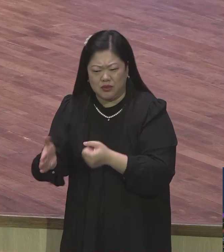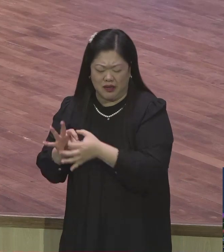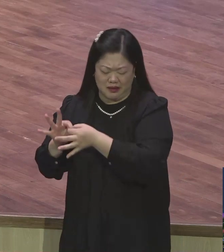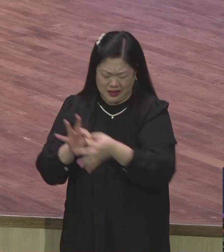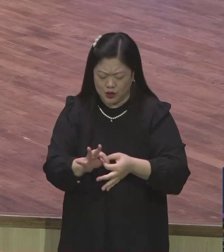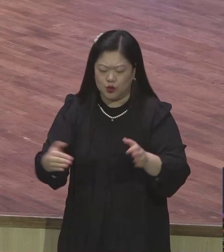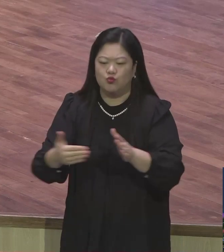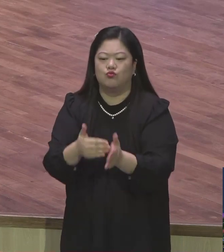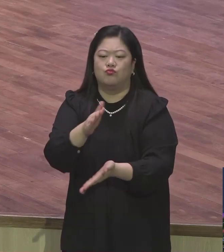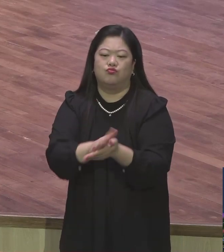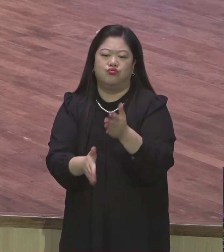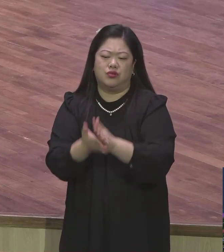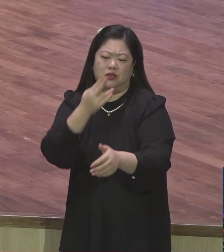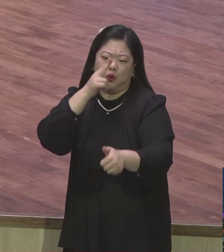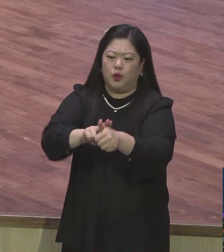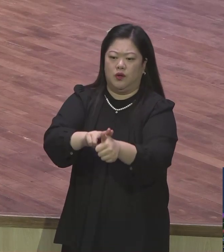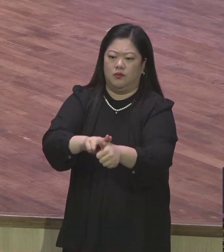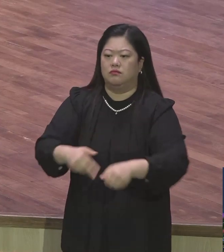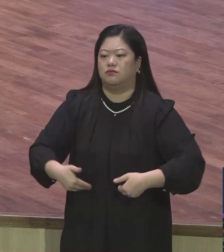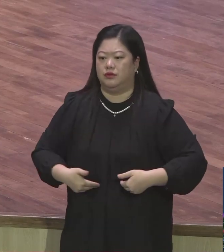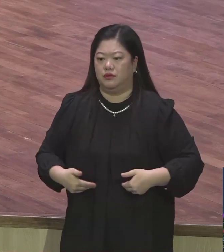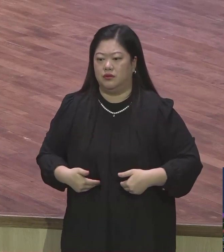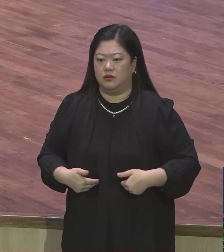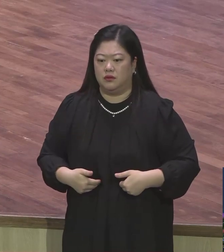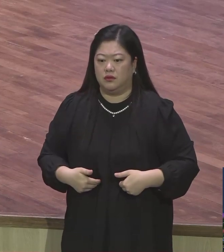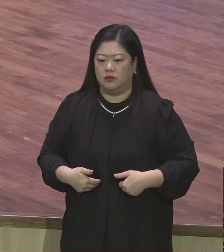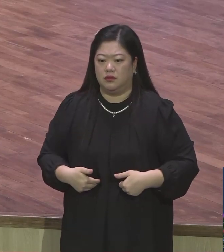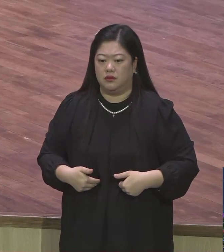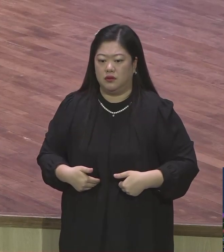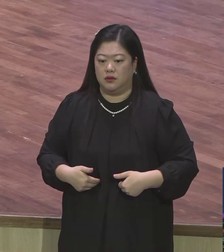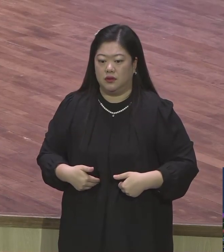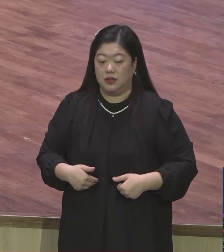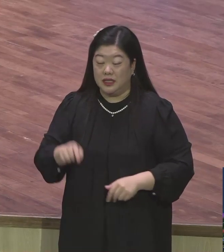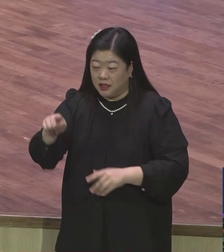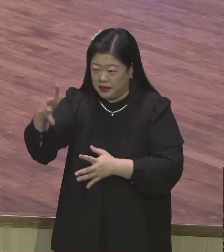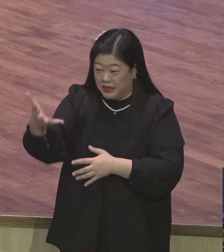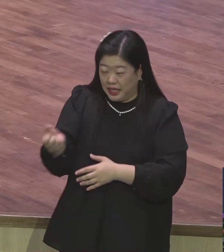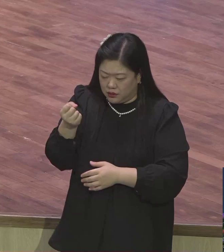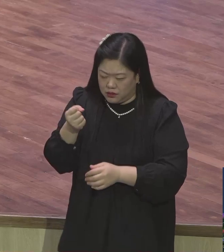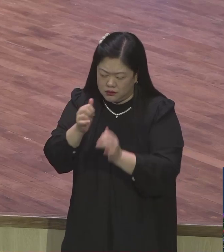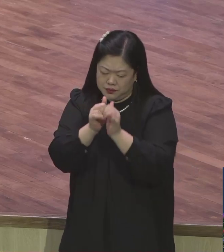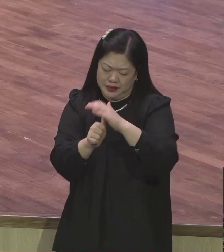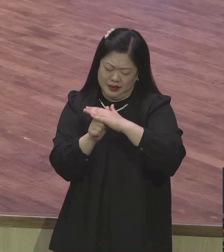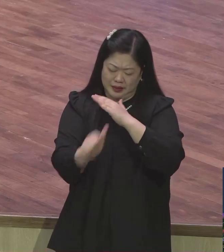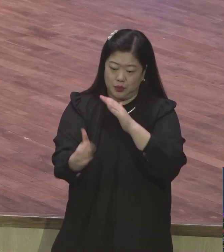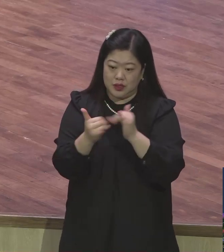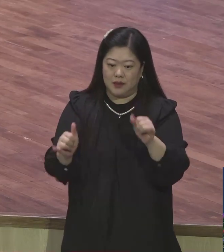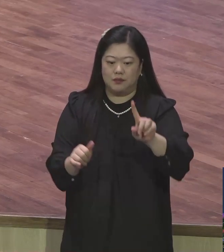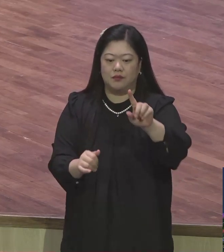무한 도전을 할수 있었던 것은 바로 로마서 16장에 기록된